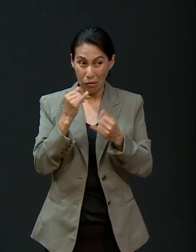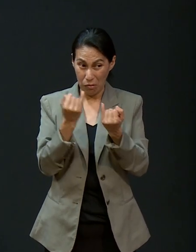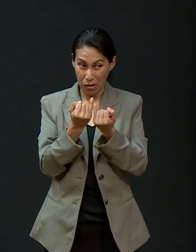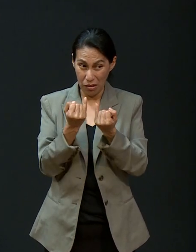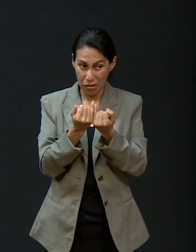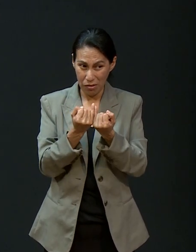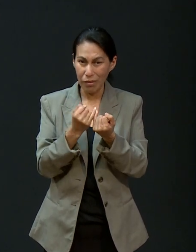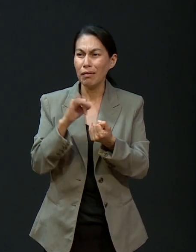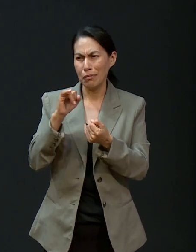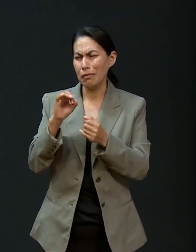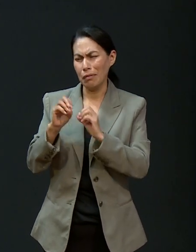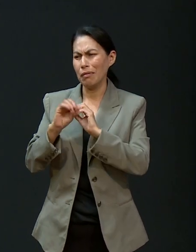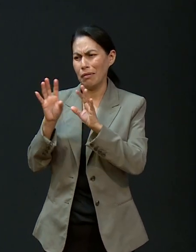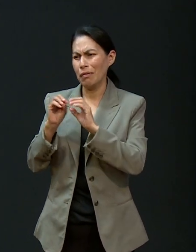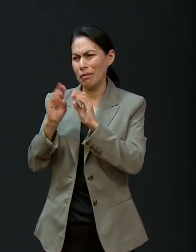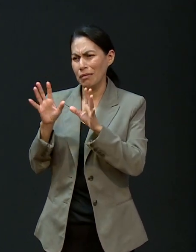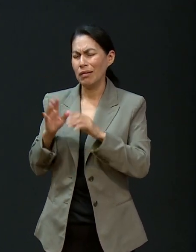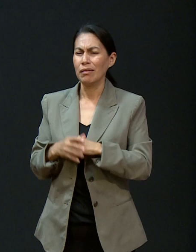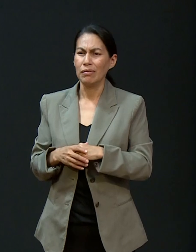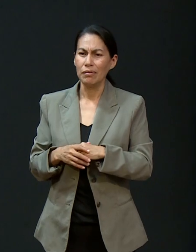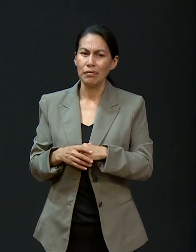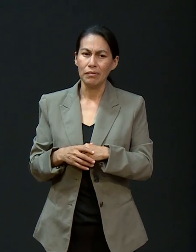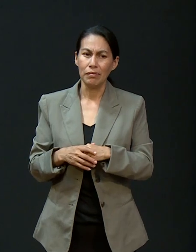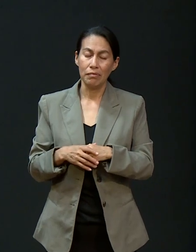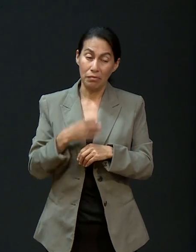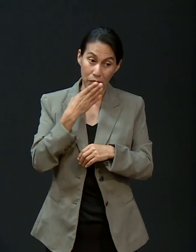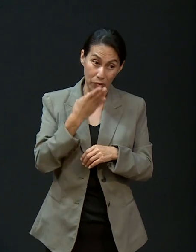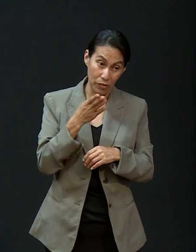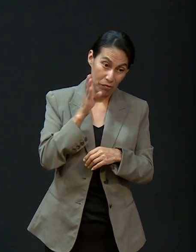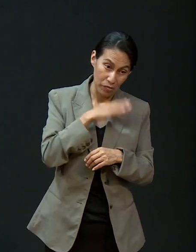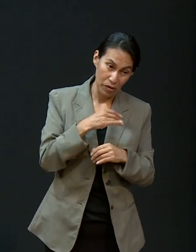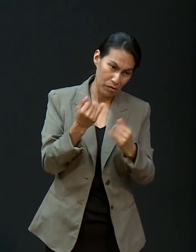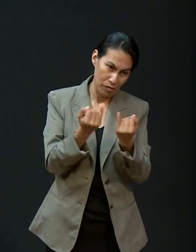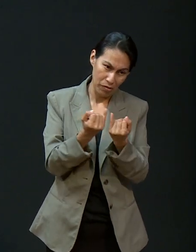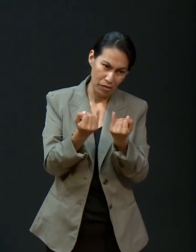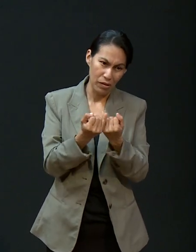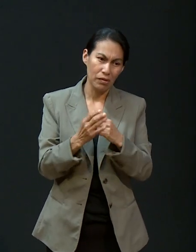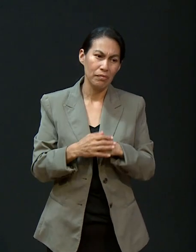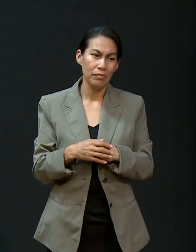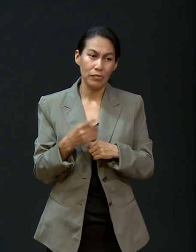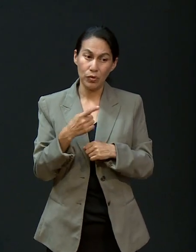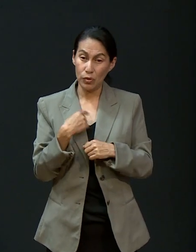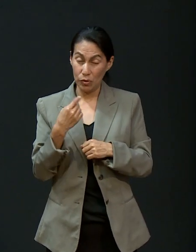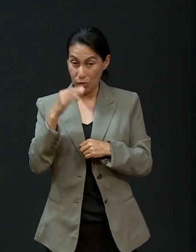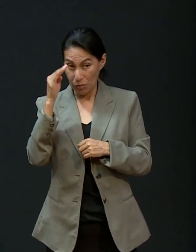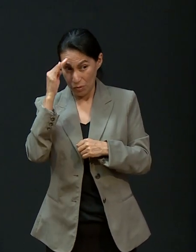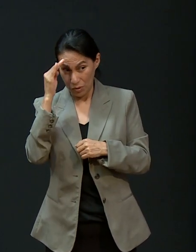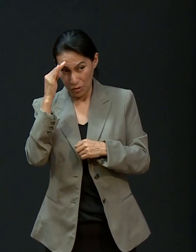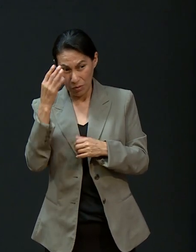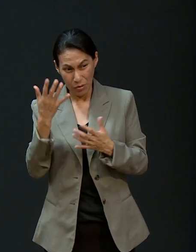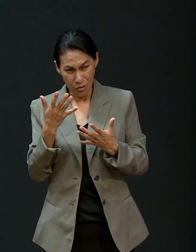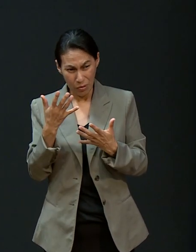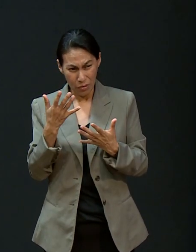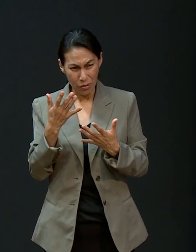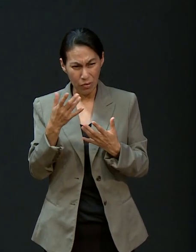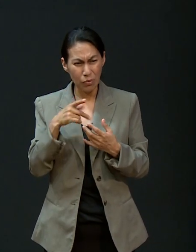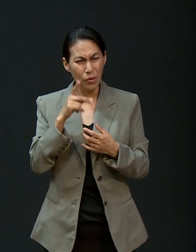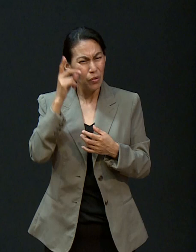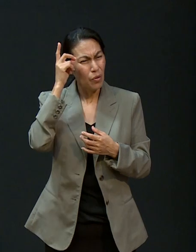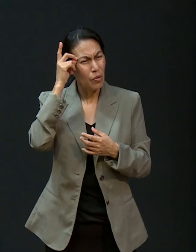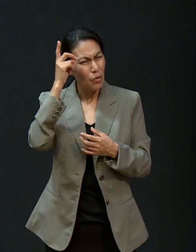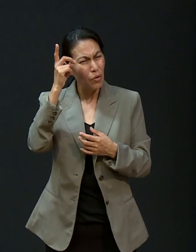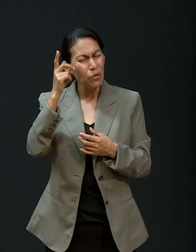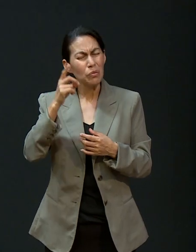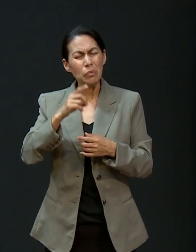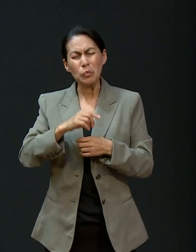Claro que sí. Claro que sí. En las buenas y en las malas. Porque Dios tiene un propósito más allá de lo que imaginamos o pensamos